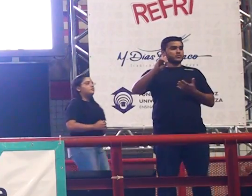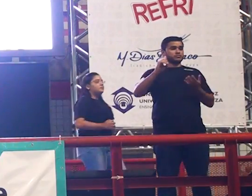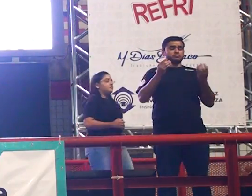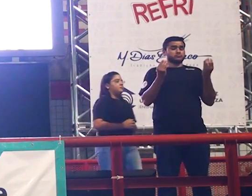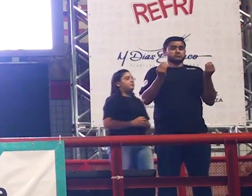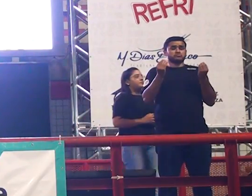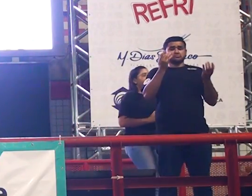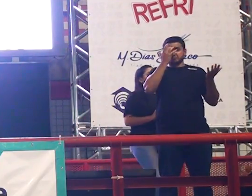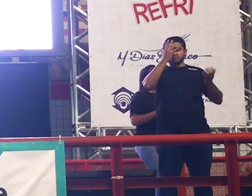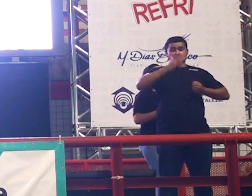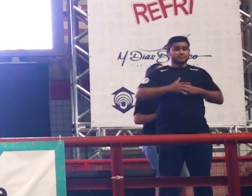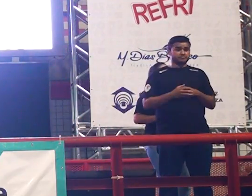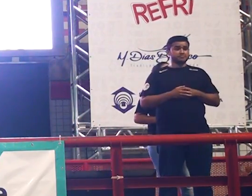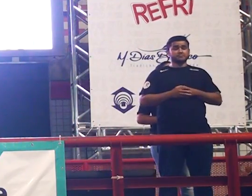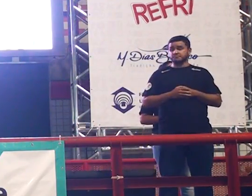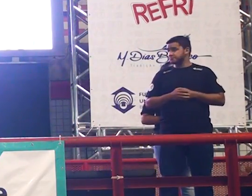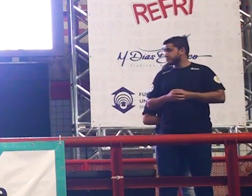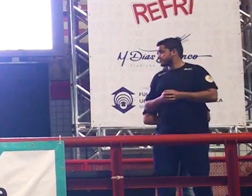fazer.